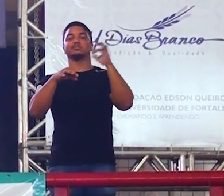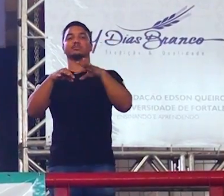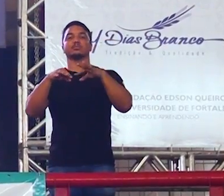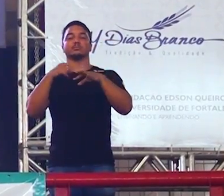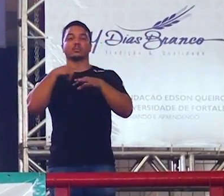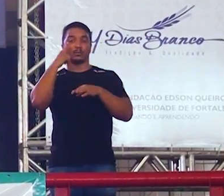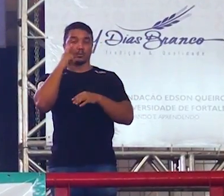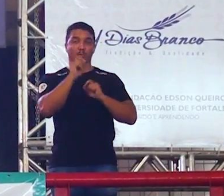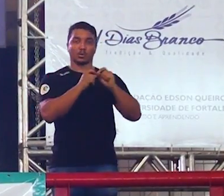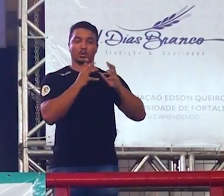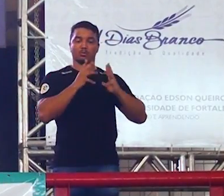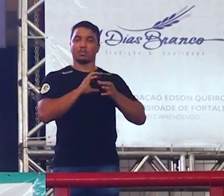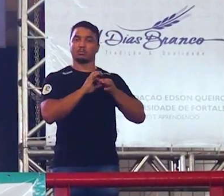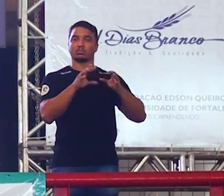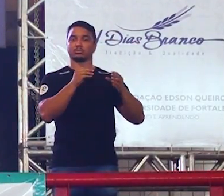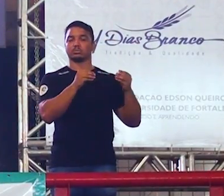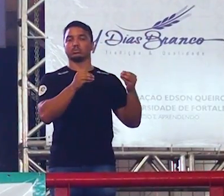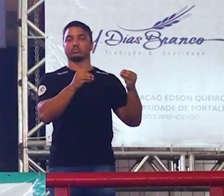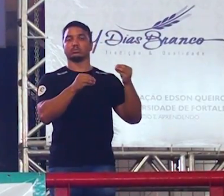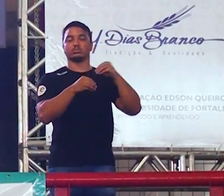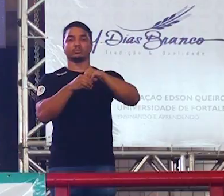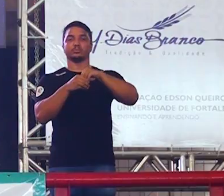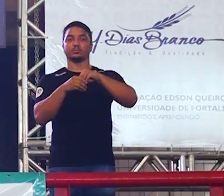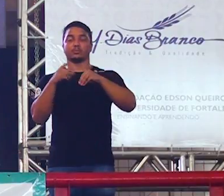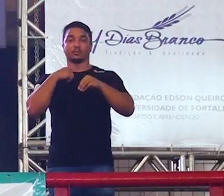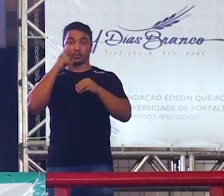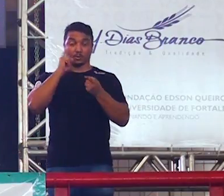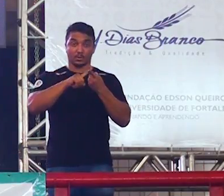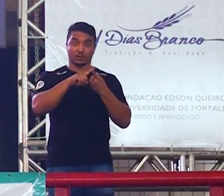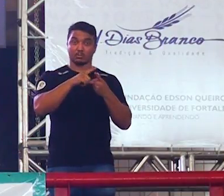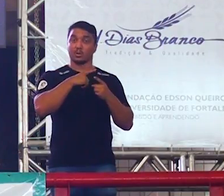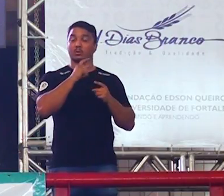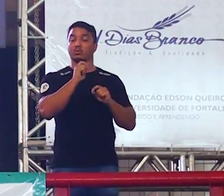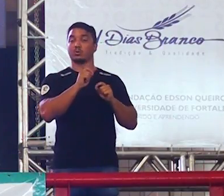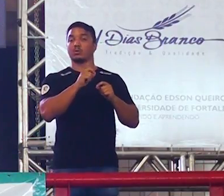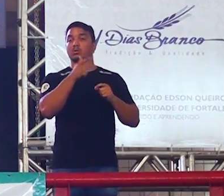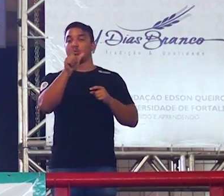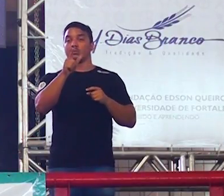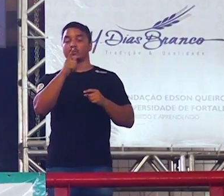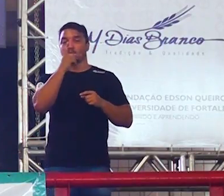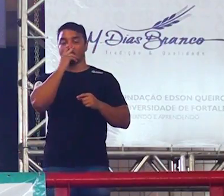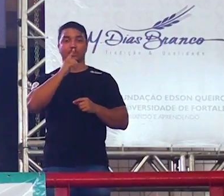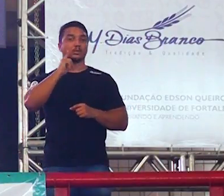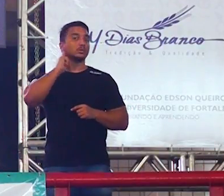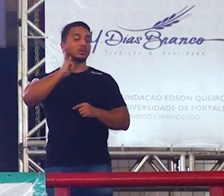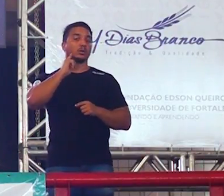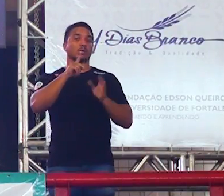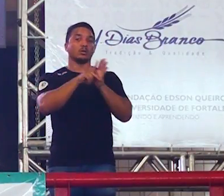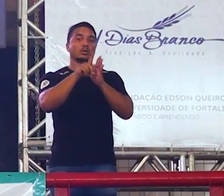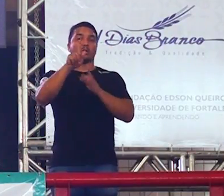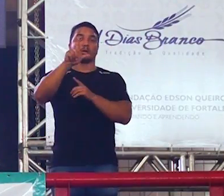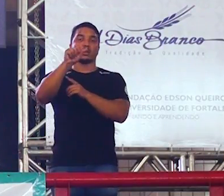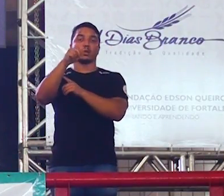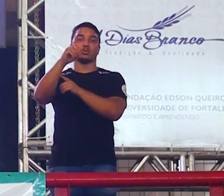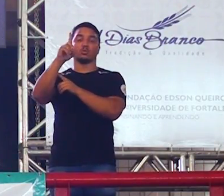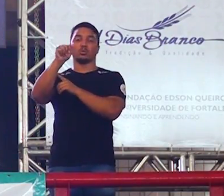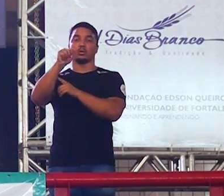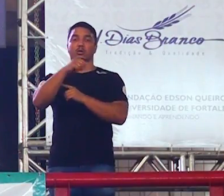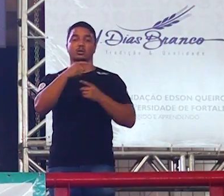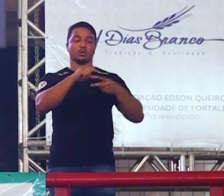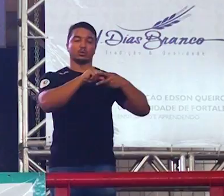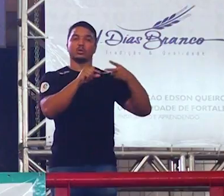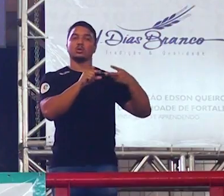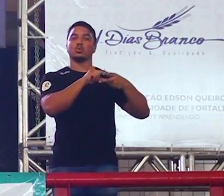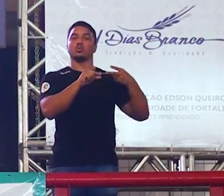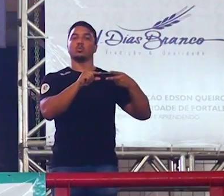esse seja liberado. Não bastando também, nós temos quem? A glândula bulbo-uretral, que irá produzir